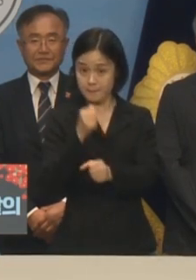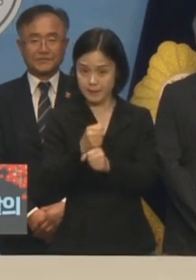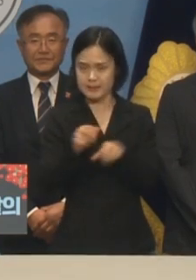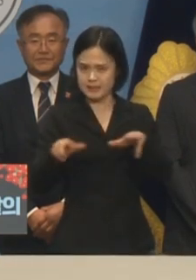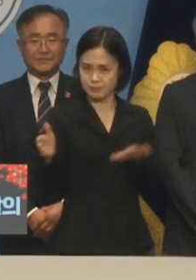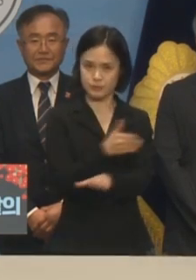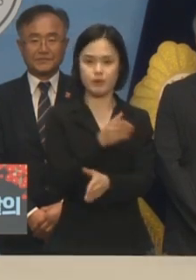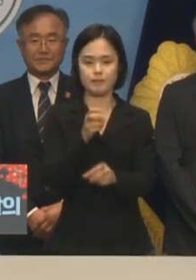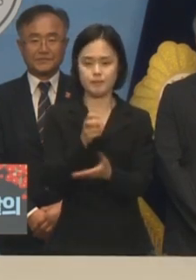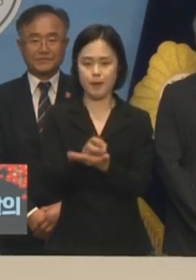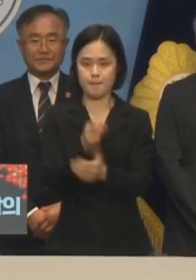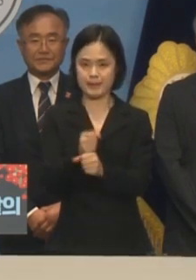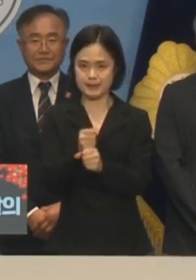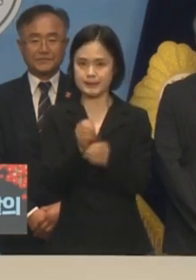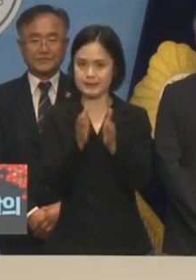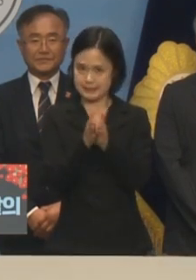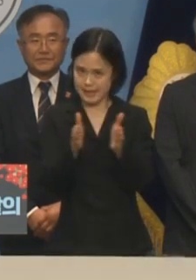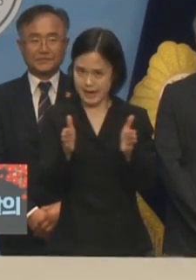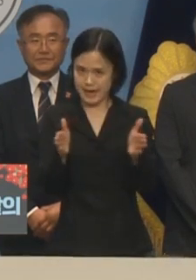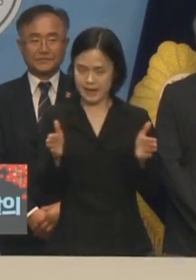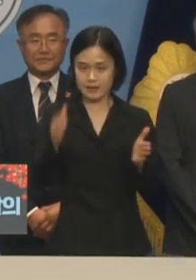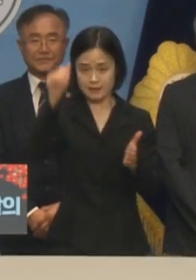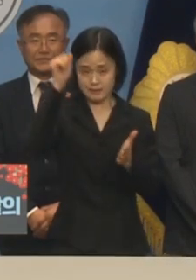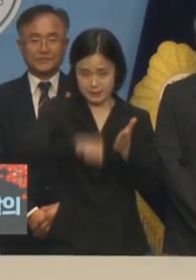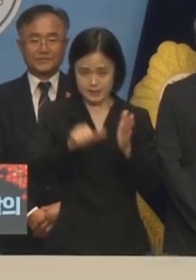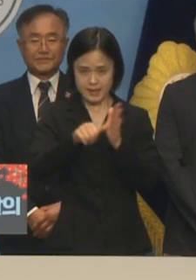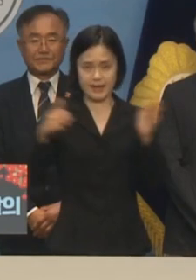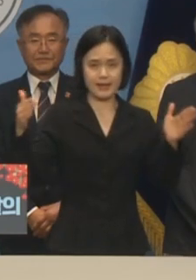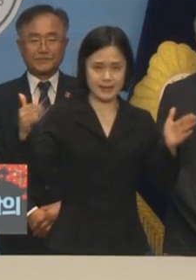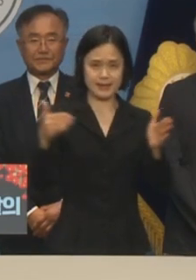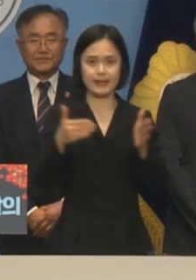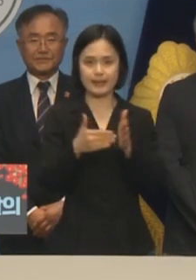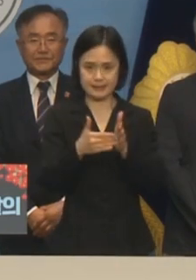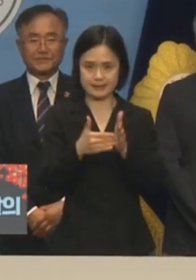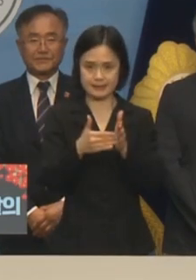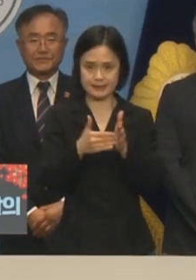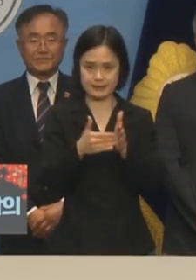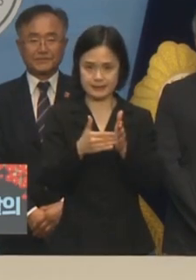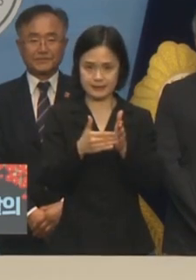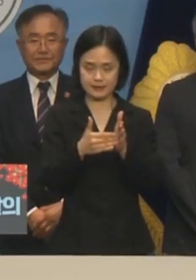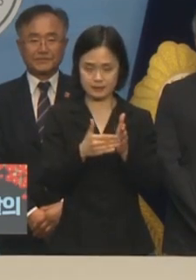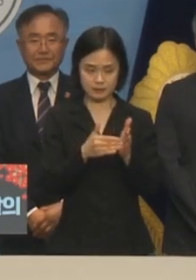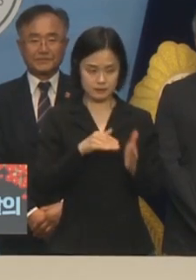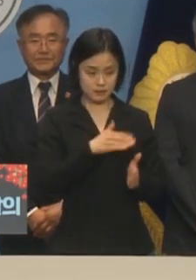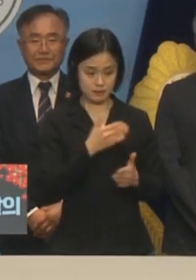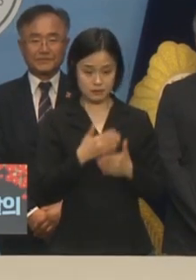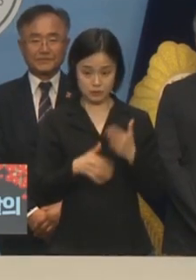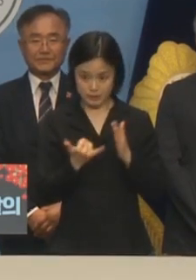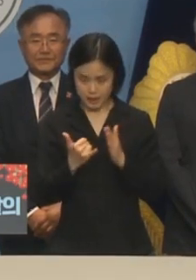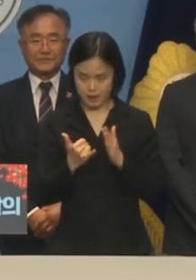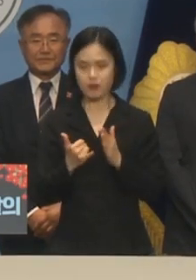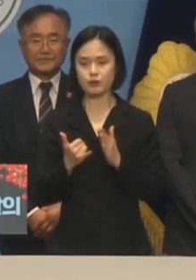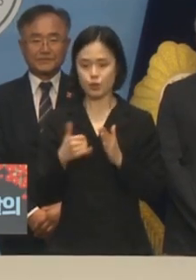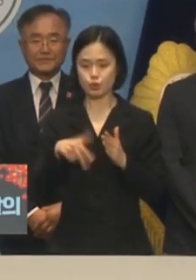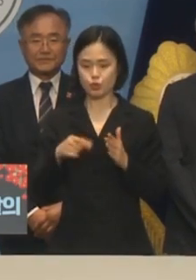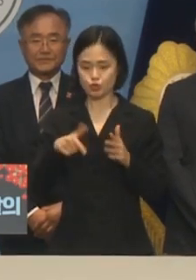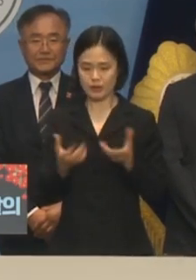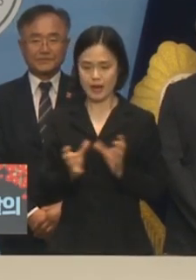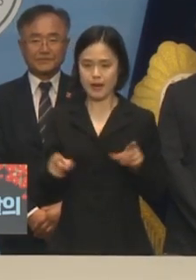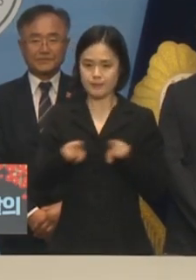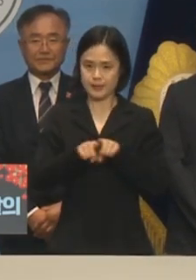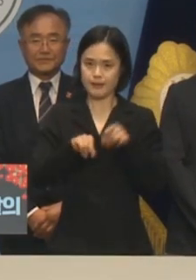반드시 통과되도록 끝까지 생존 피해자 및 유족 관련 단체들과 함께 행동하겠습니다.